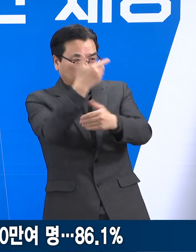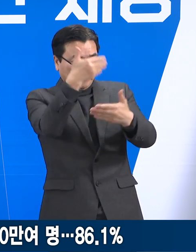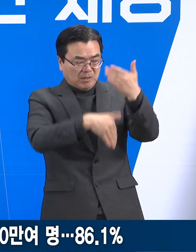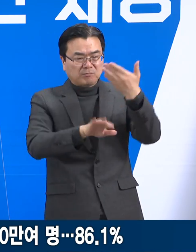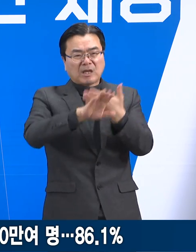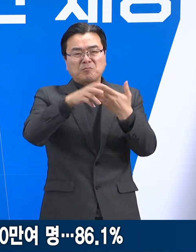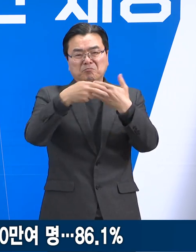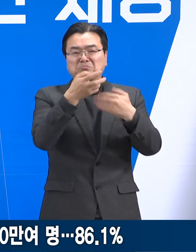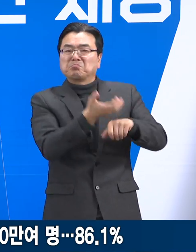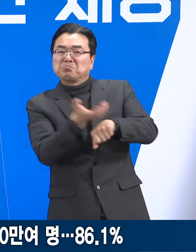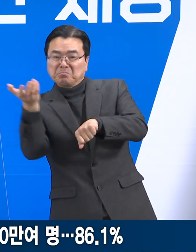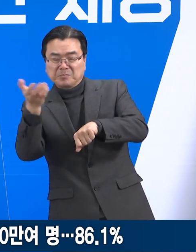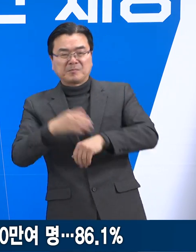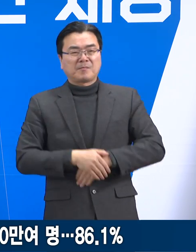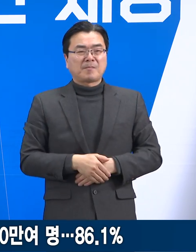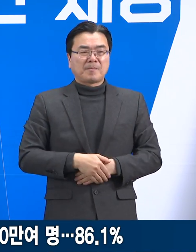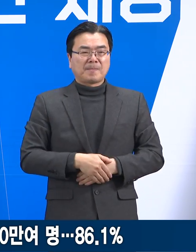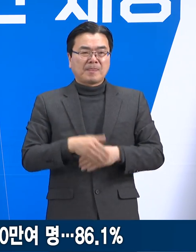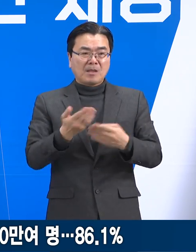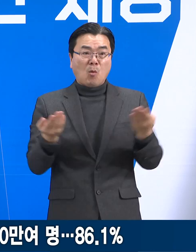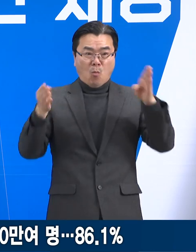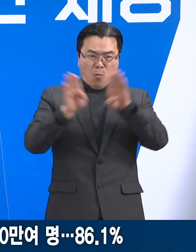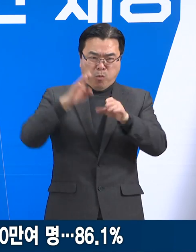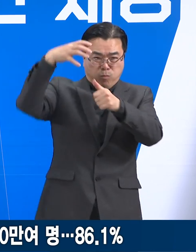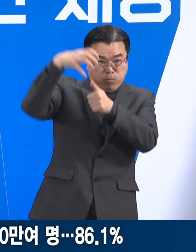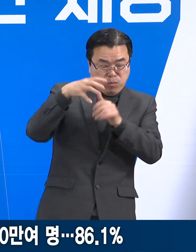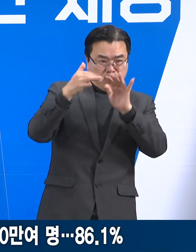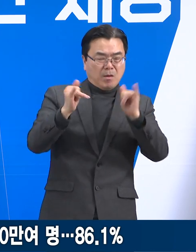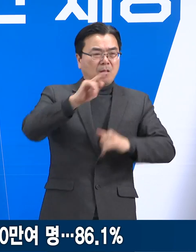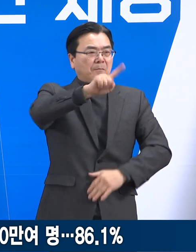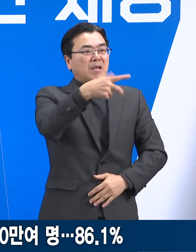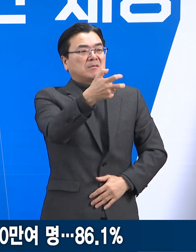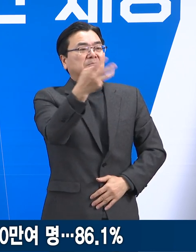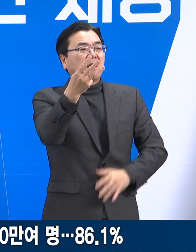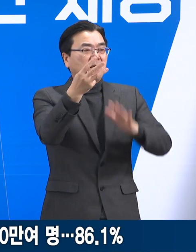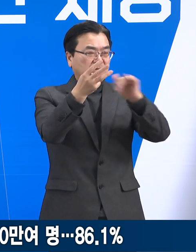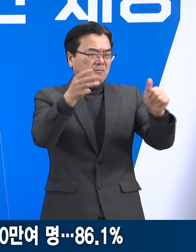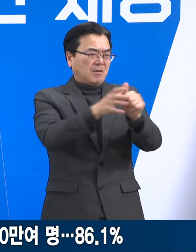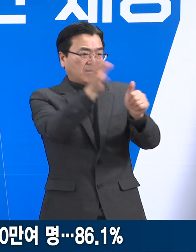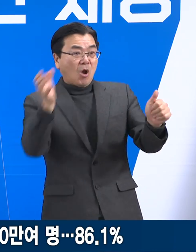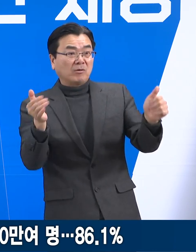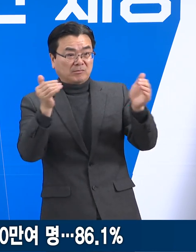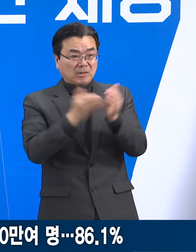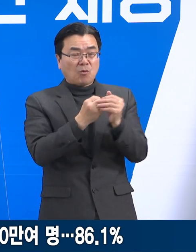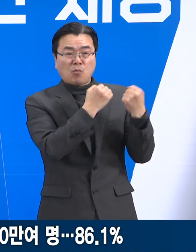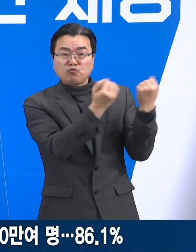전원되었습니다. 코호트 격리자 270명 중 173명이 격리 해제되었으며